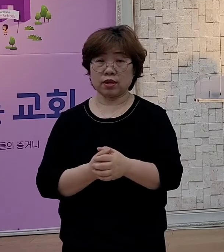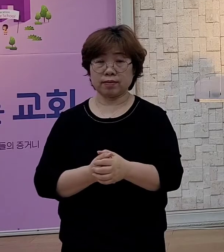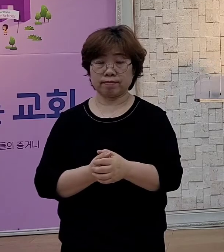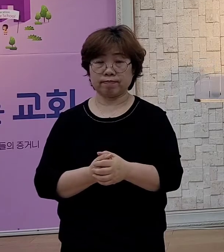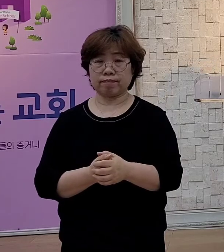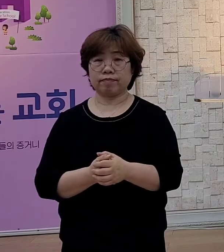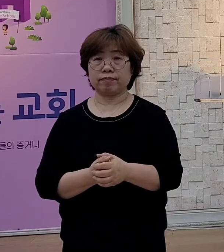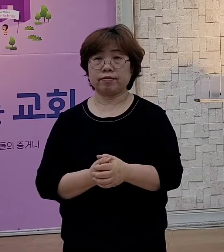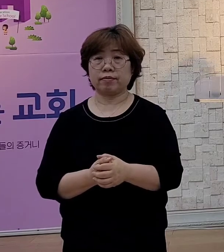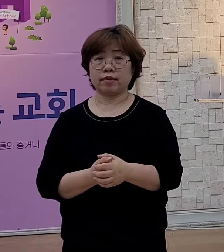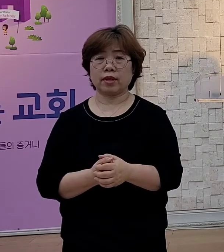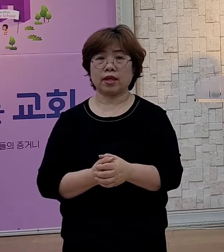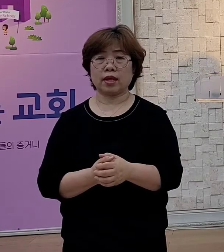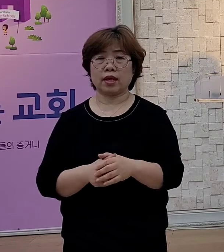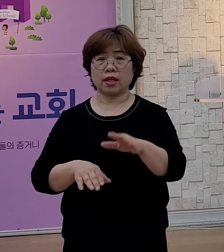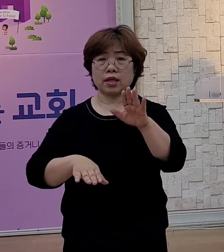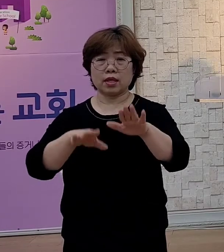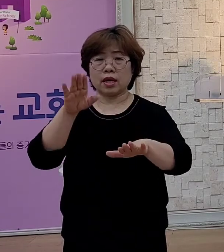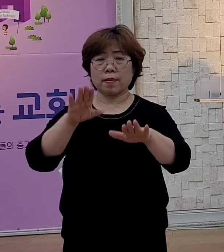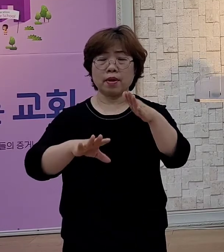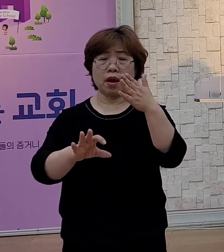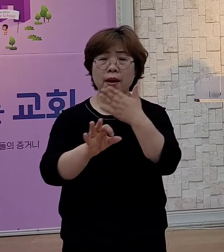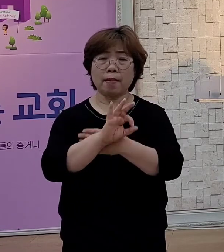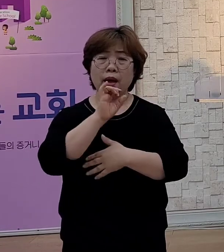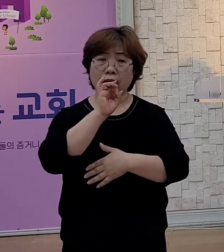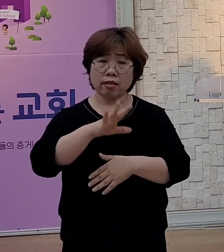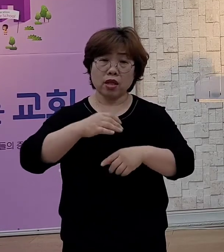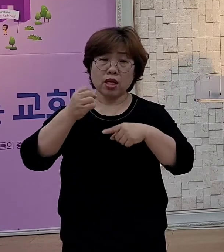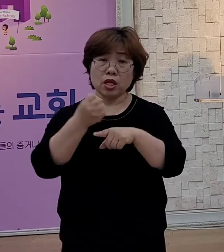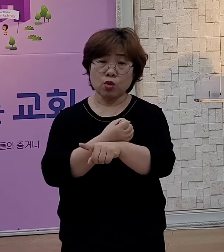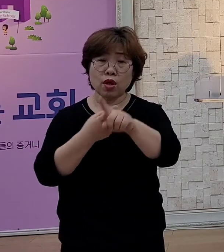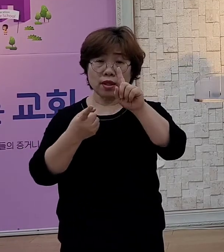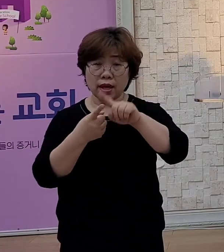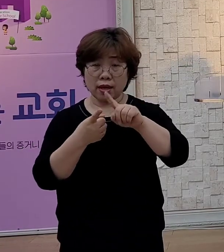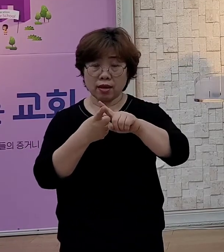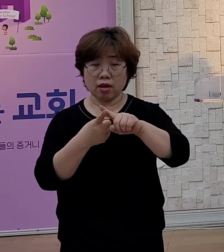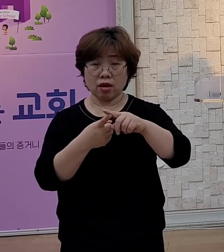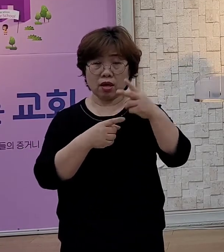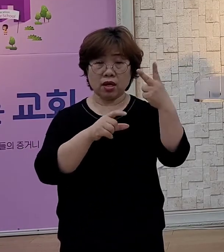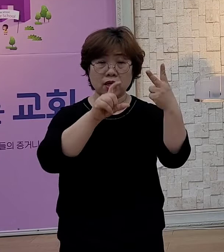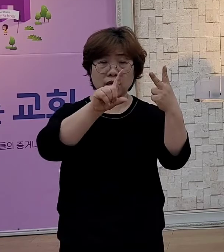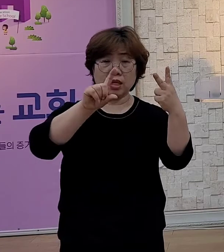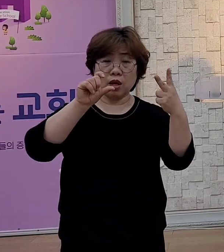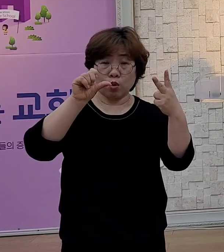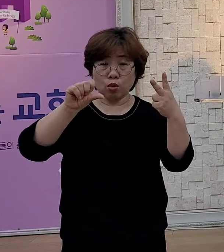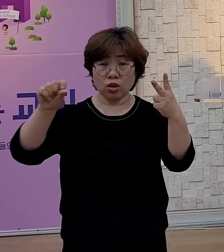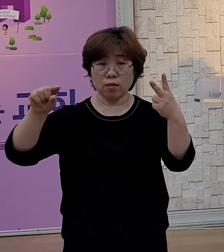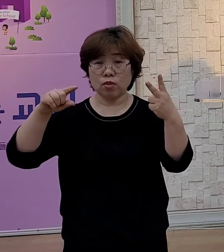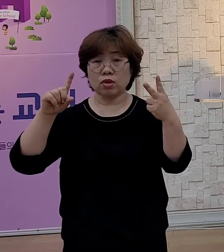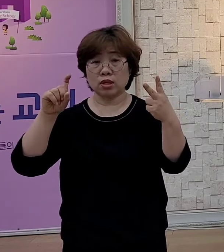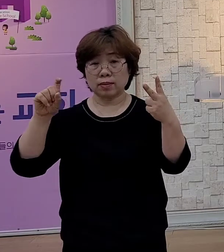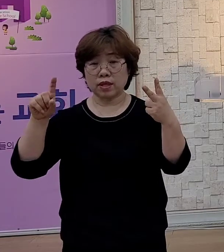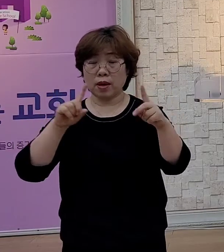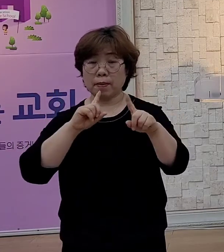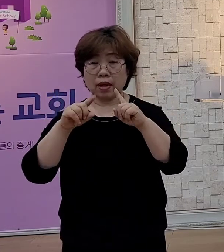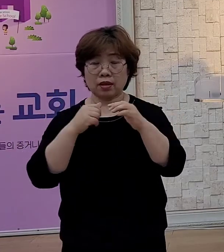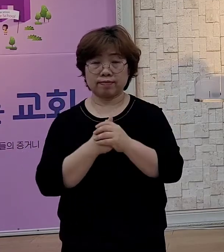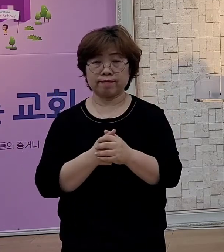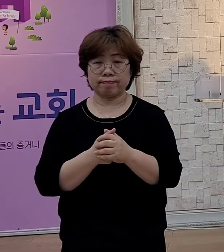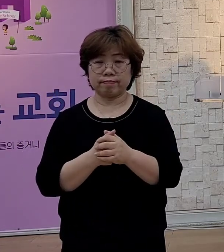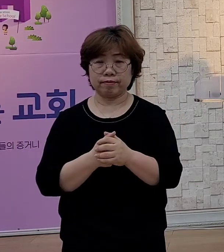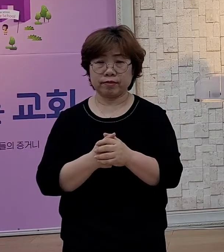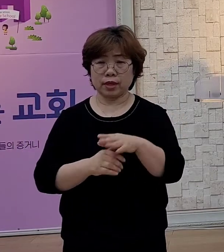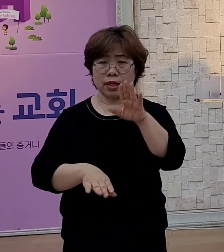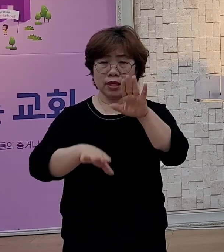것들이 차별이었다라고 얘기하면서 이제 5절부터 11절까지 말씀은 실제로 진짜 차별하면 안 되는